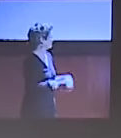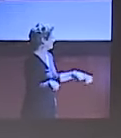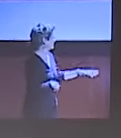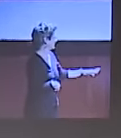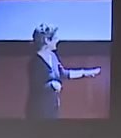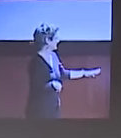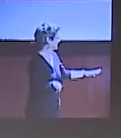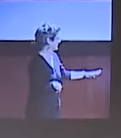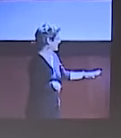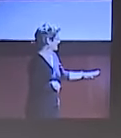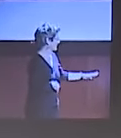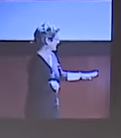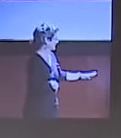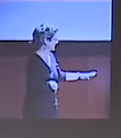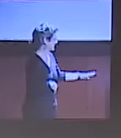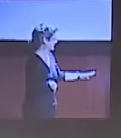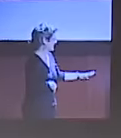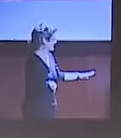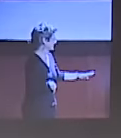Merci.